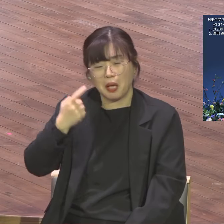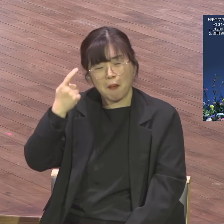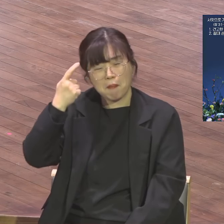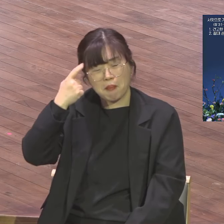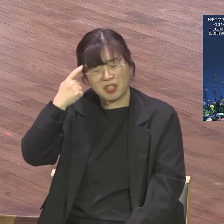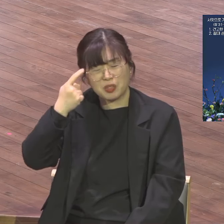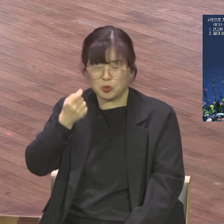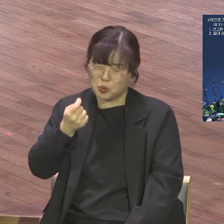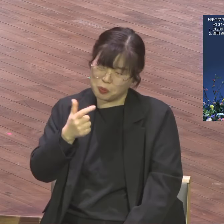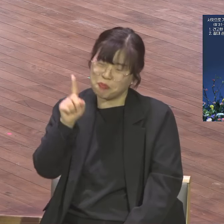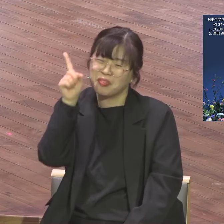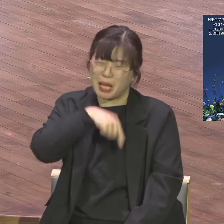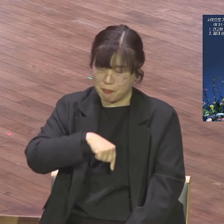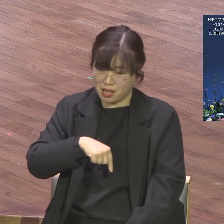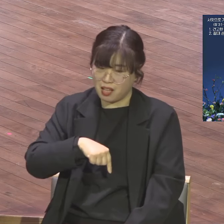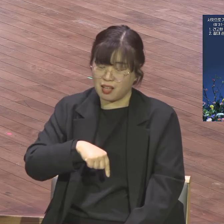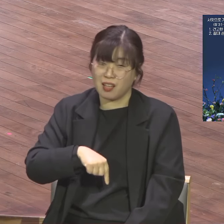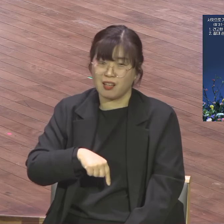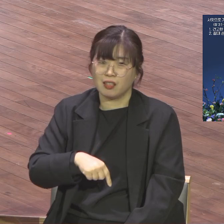참 다행이지.